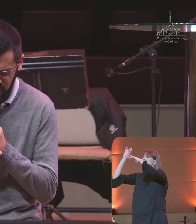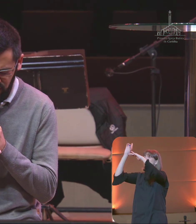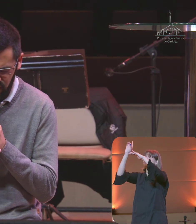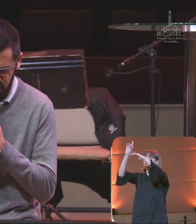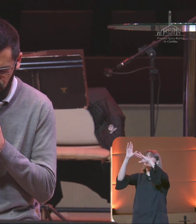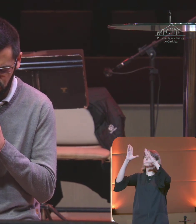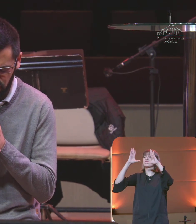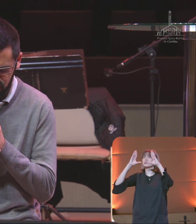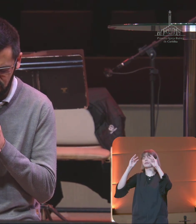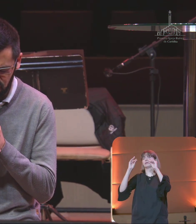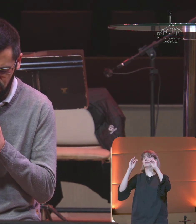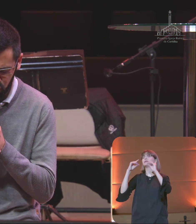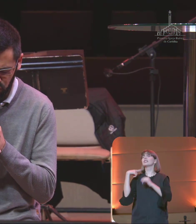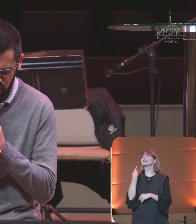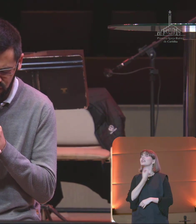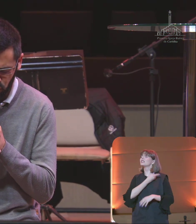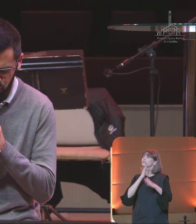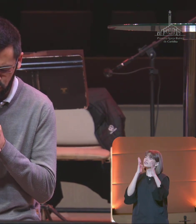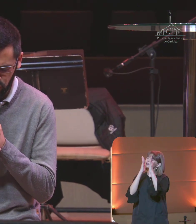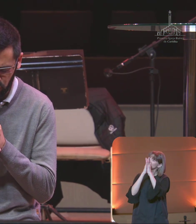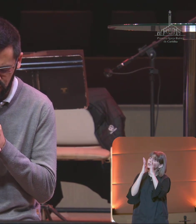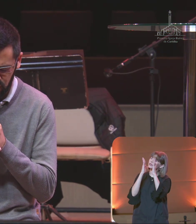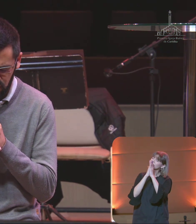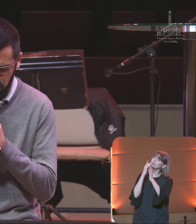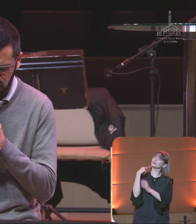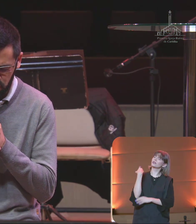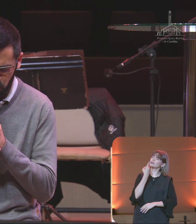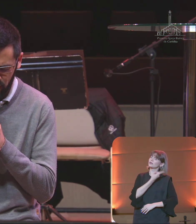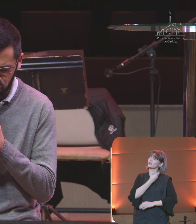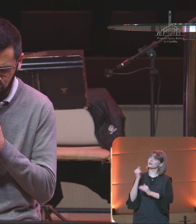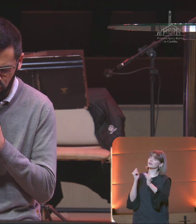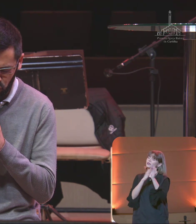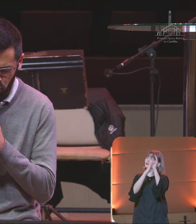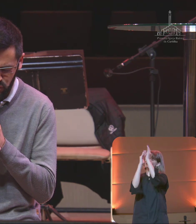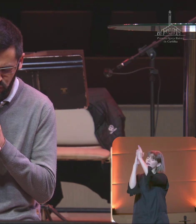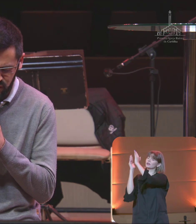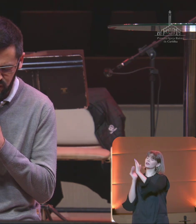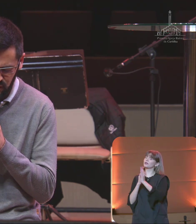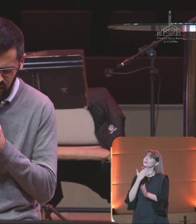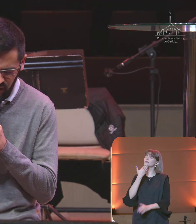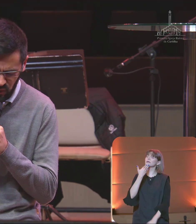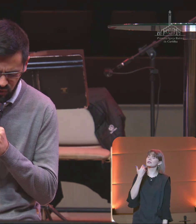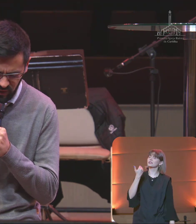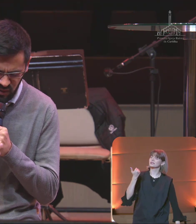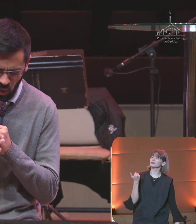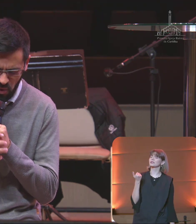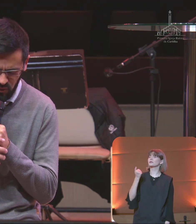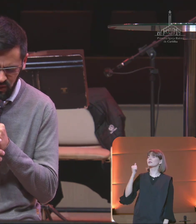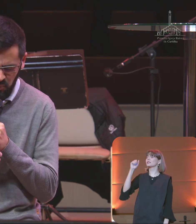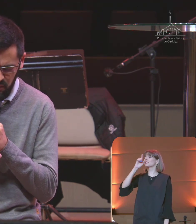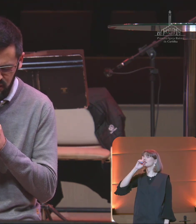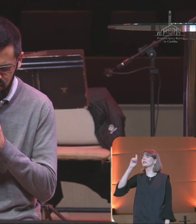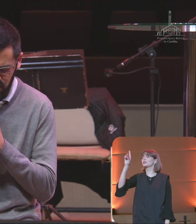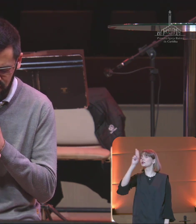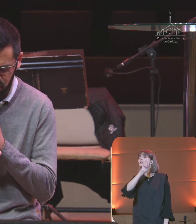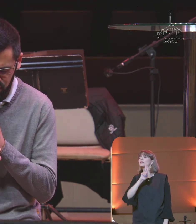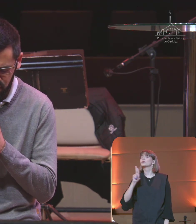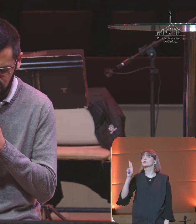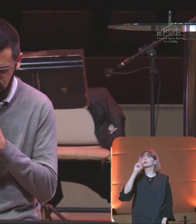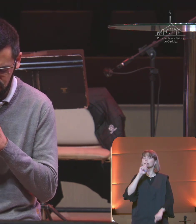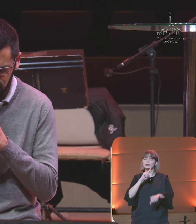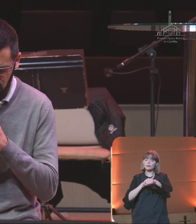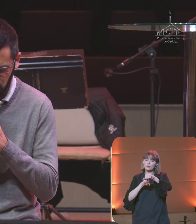Pai. Essa é a nossa oração, esse é o nosso louvor. E pedimos, Pai, que o Senhor continue sim a usar esse momento aqui para ministrar